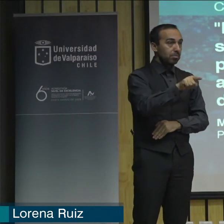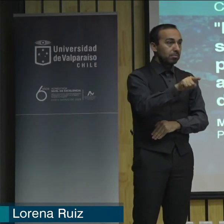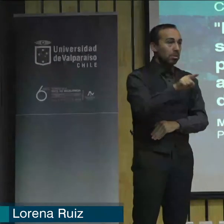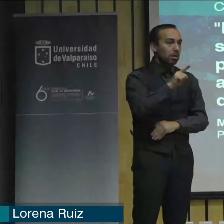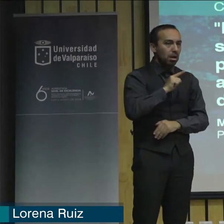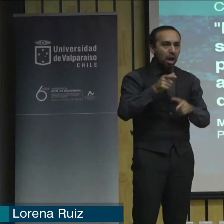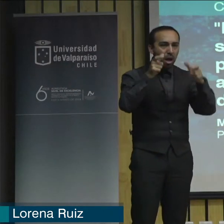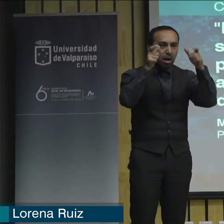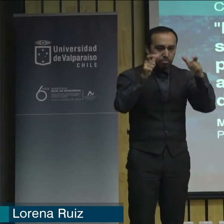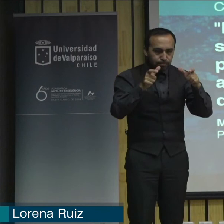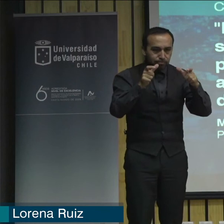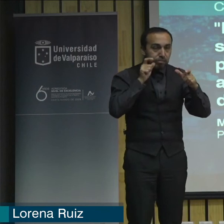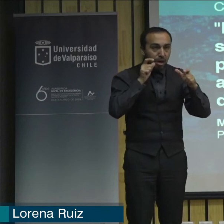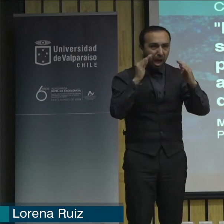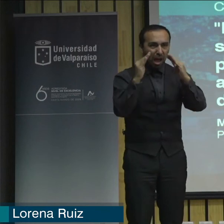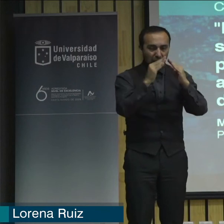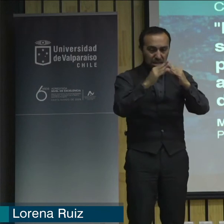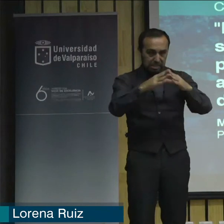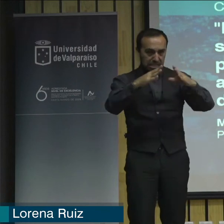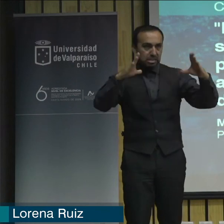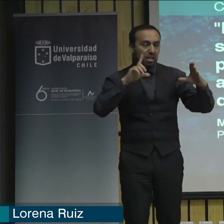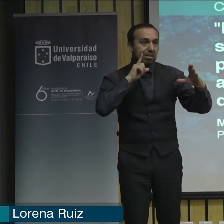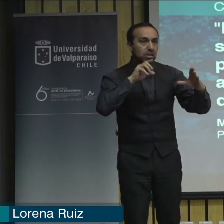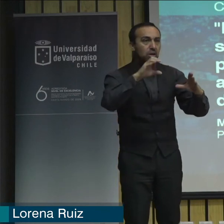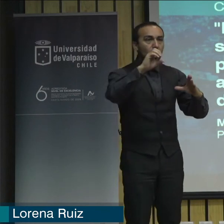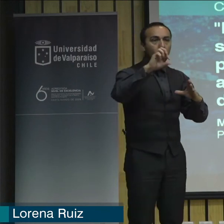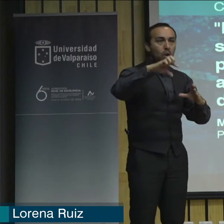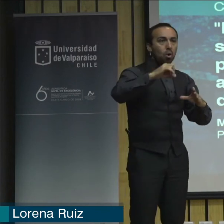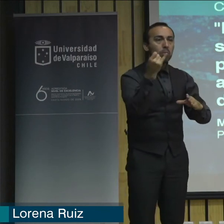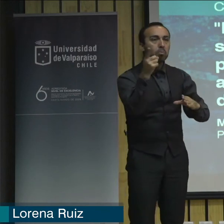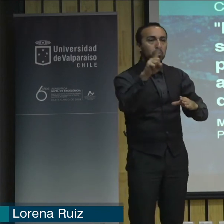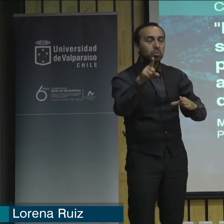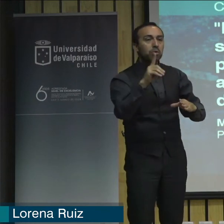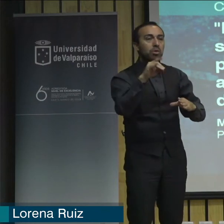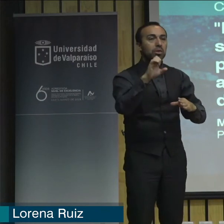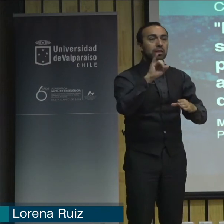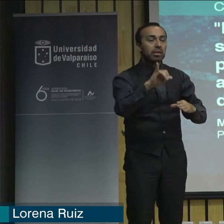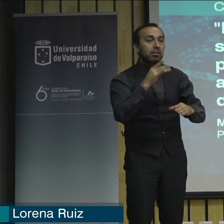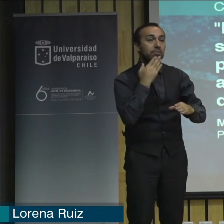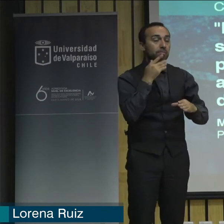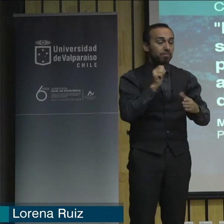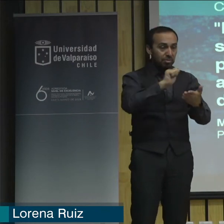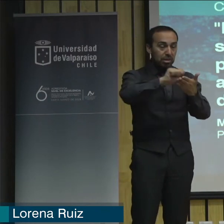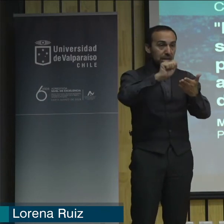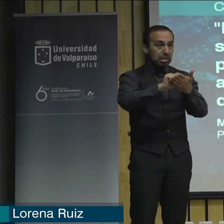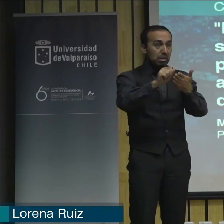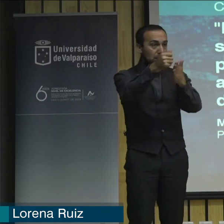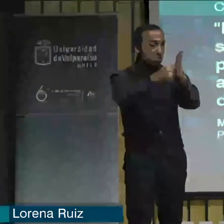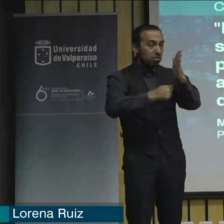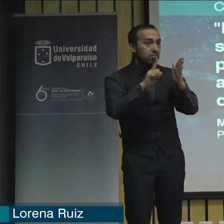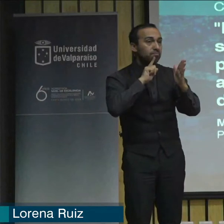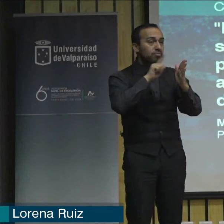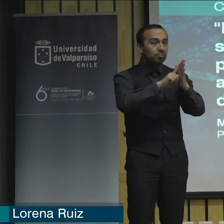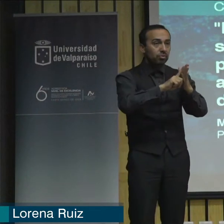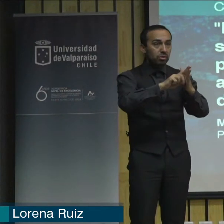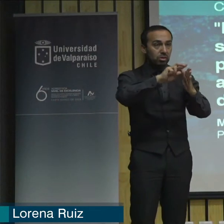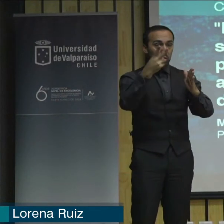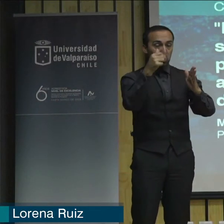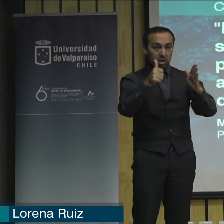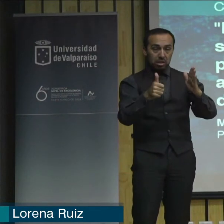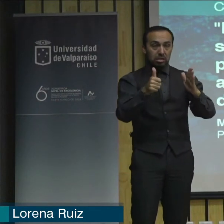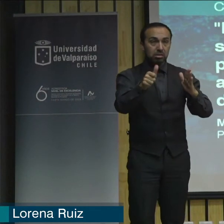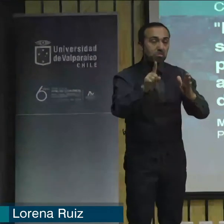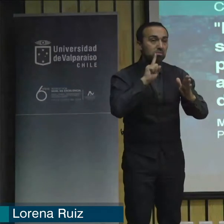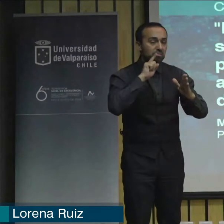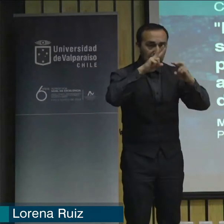en Chile fue redactora de la revista arcilla editora de la revista hoy editora general y subdirectora de análisis y